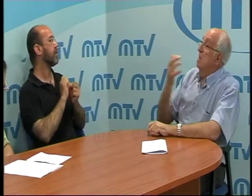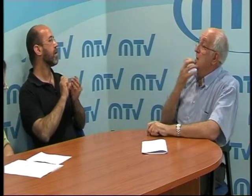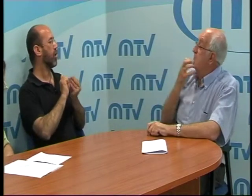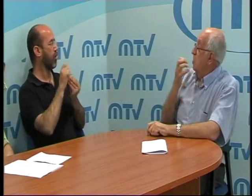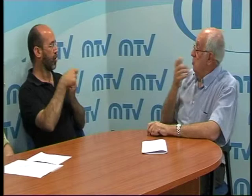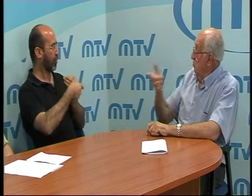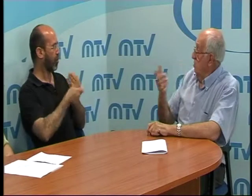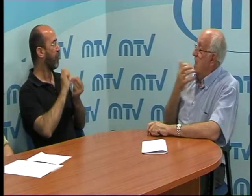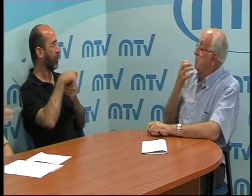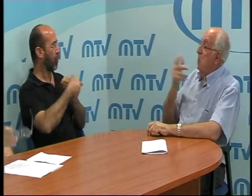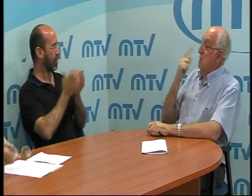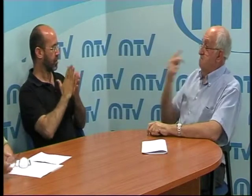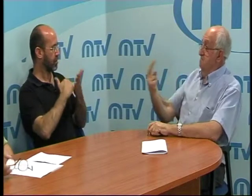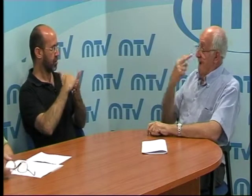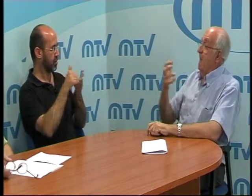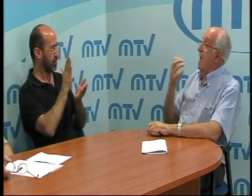dactilológico.